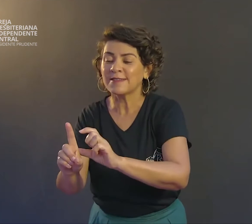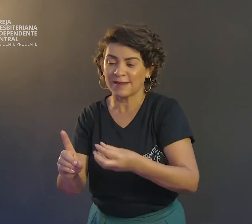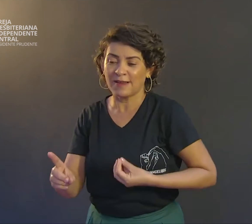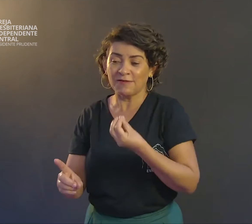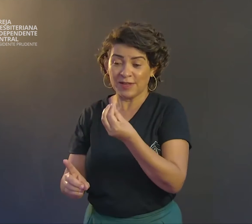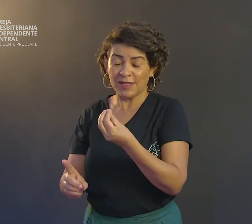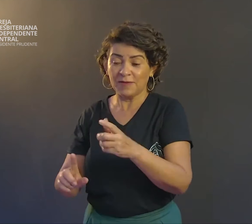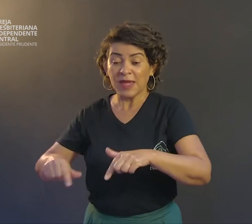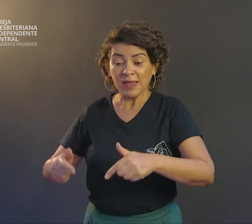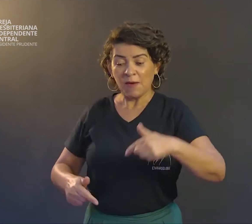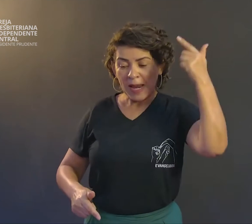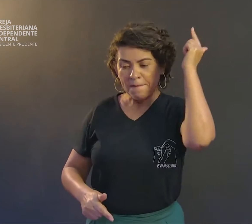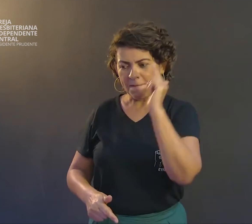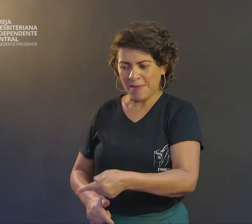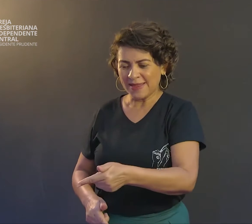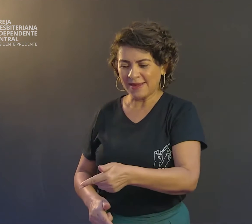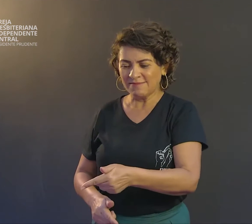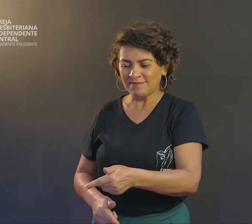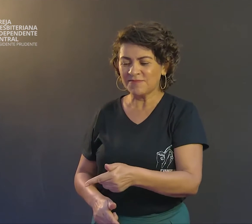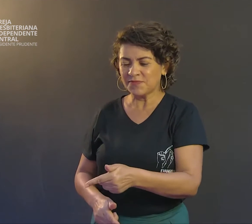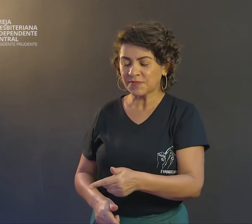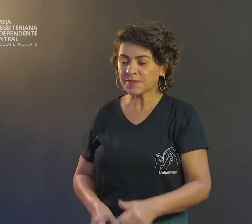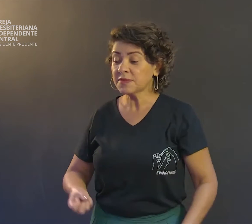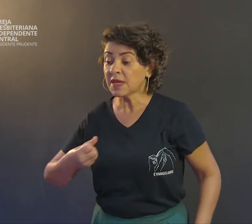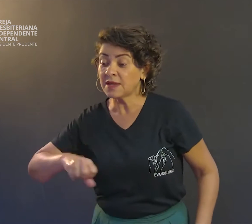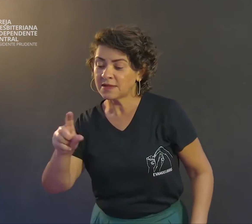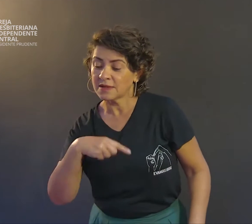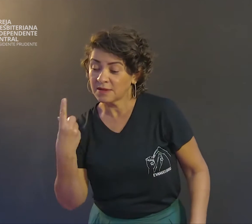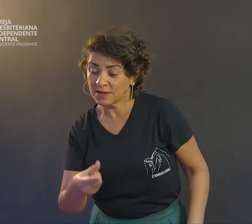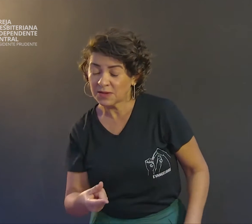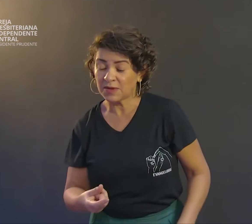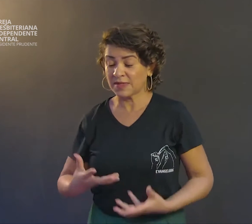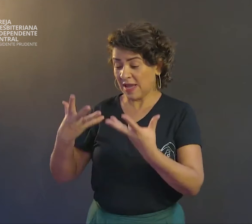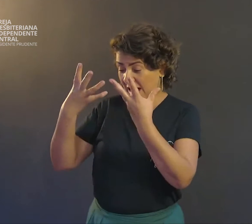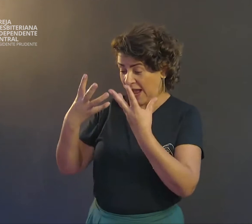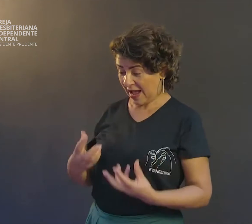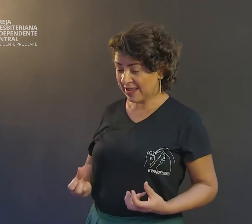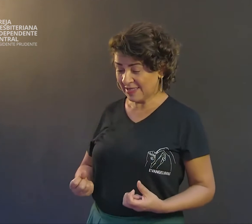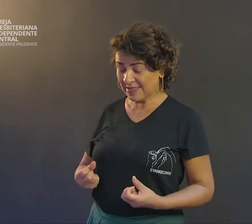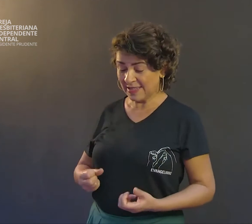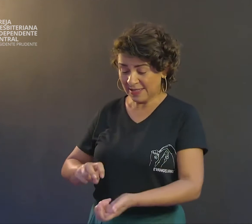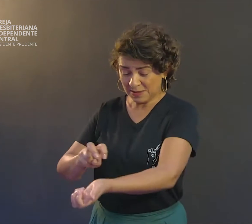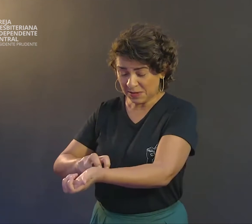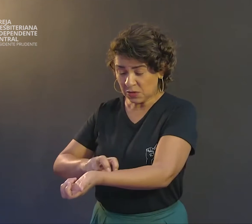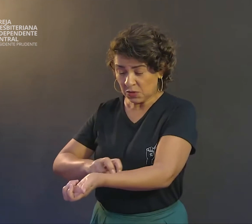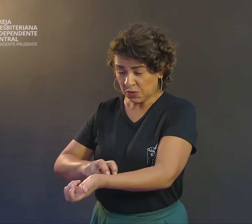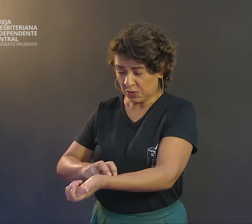vida. Quando nos rendemos à ira, o texto assevera, estamos